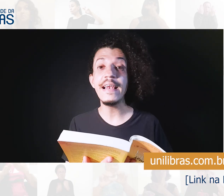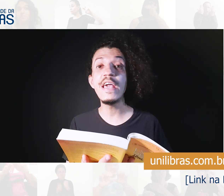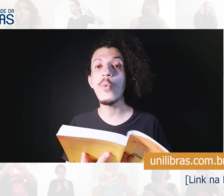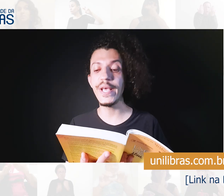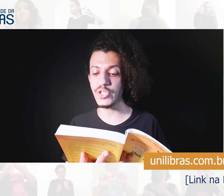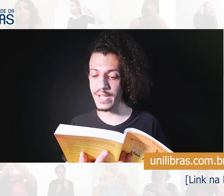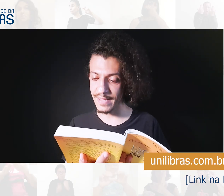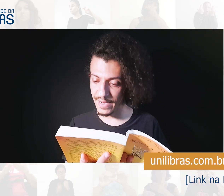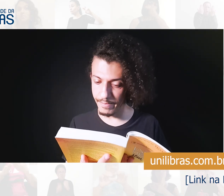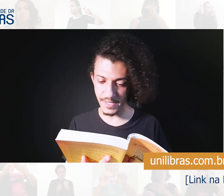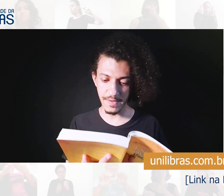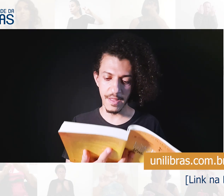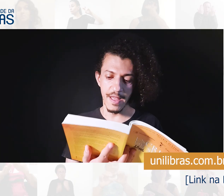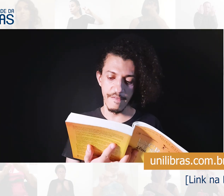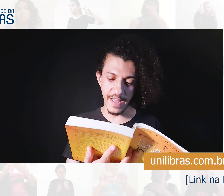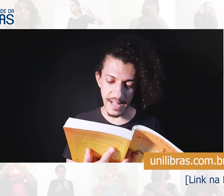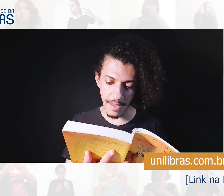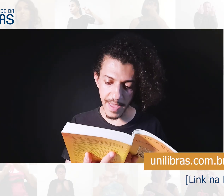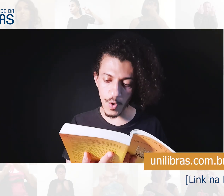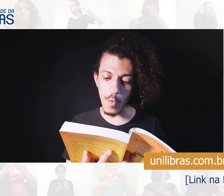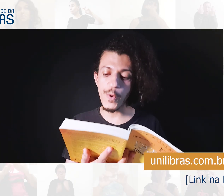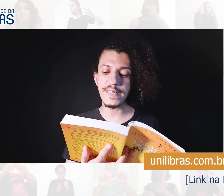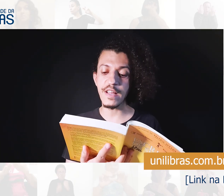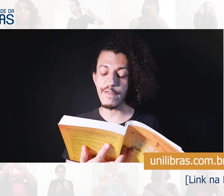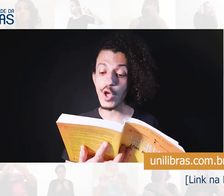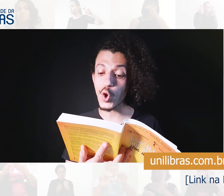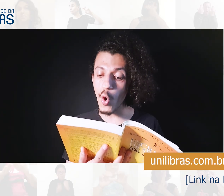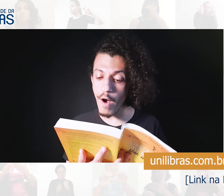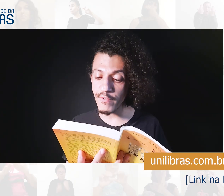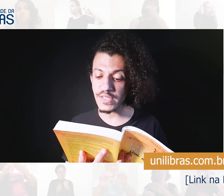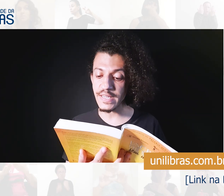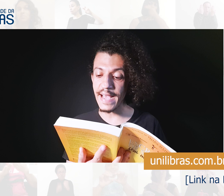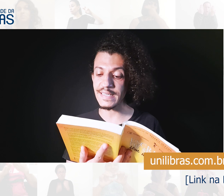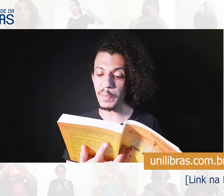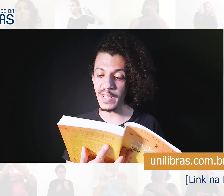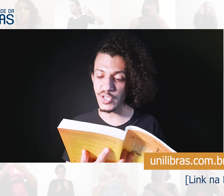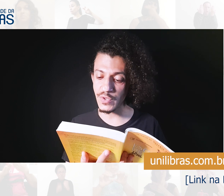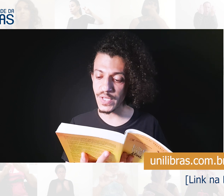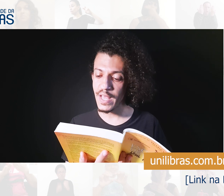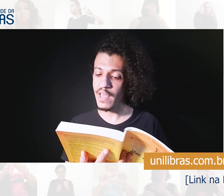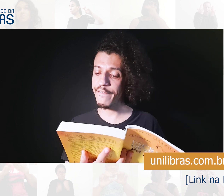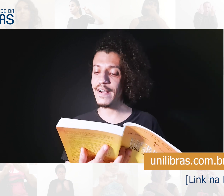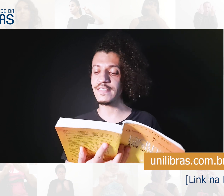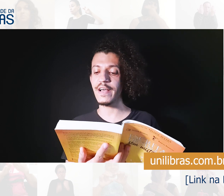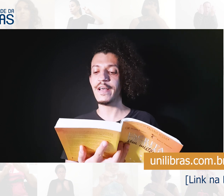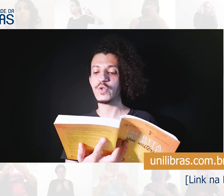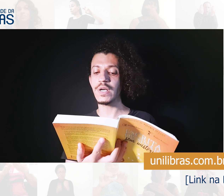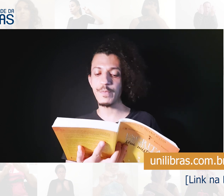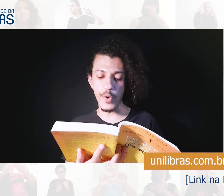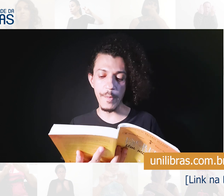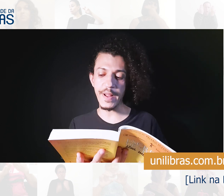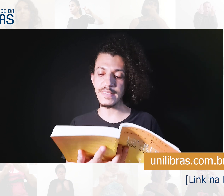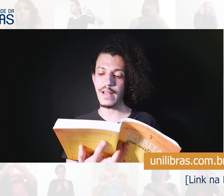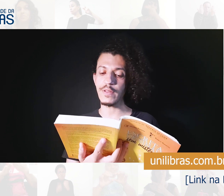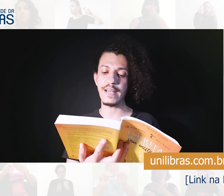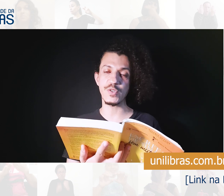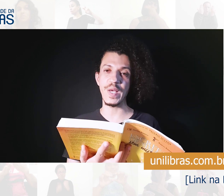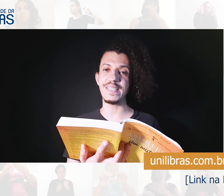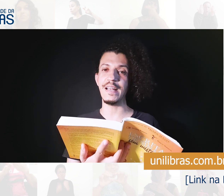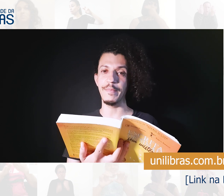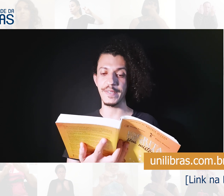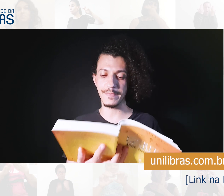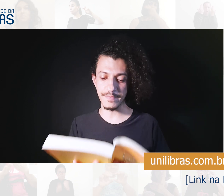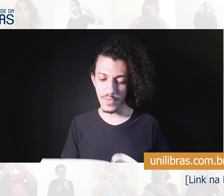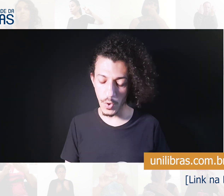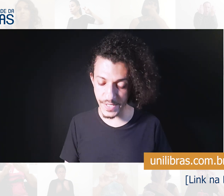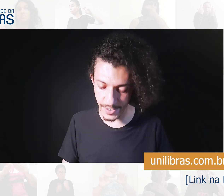na linguística da Libras. Verá também como escrever novos sinais aprendidos e fazer suas próprias anotações